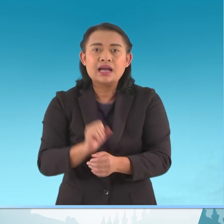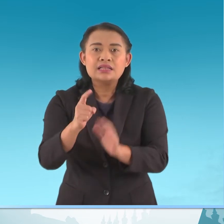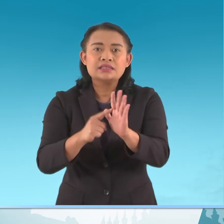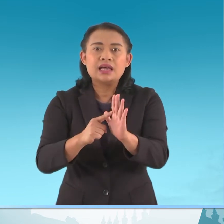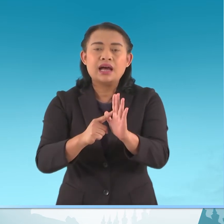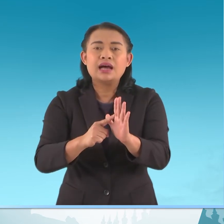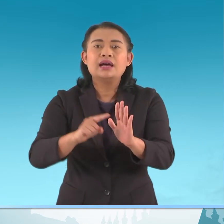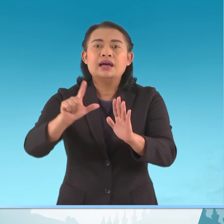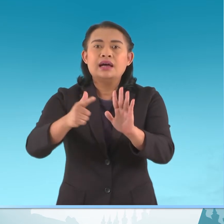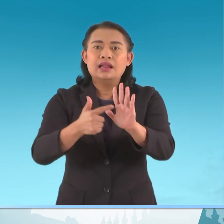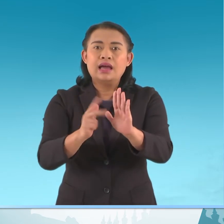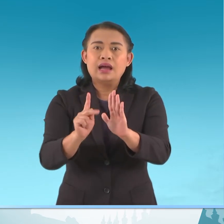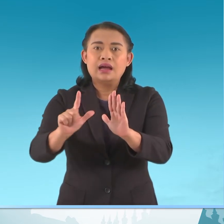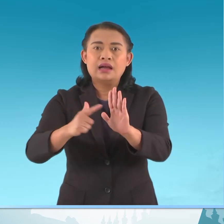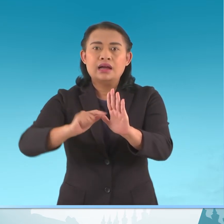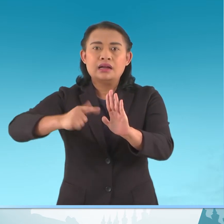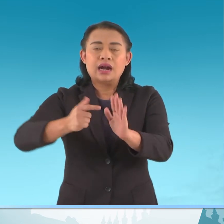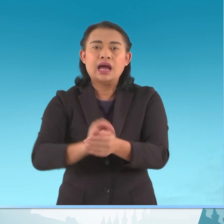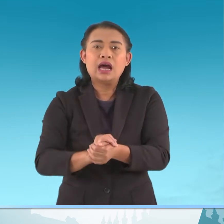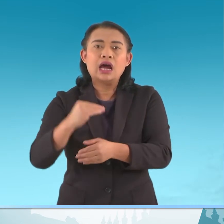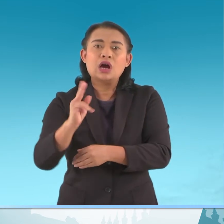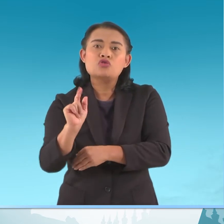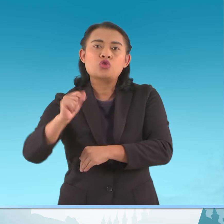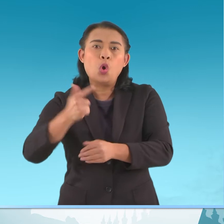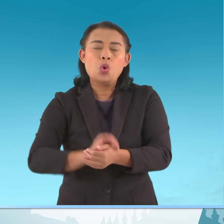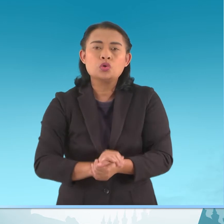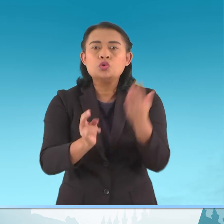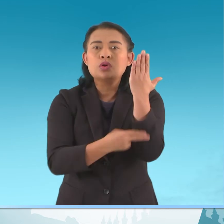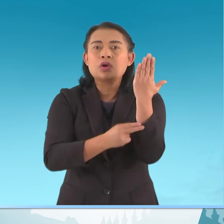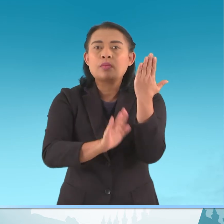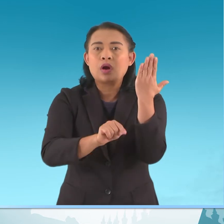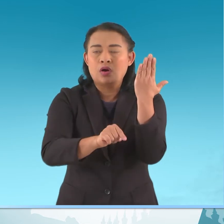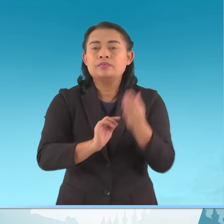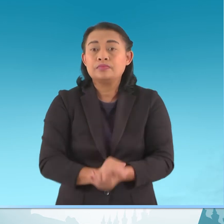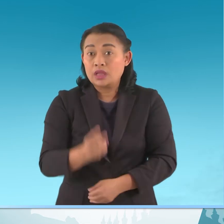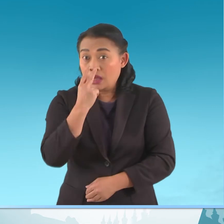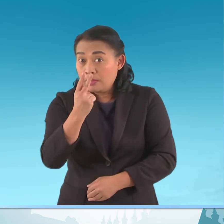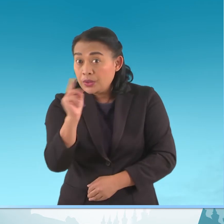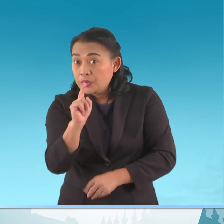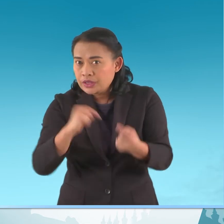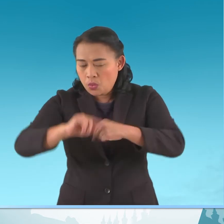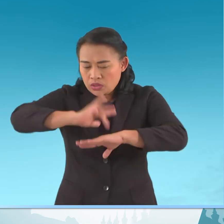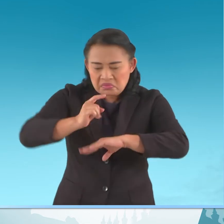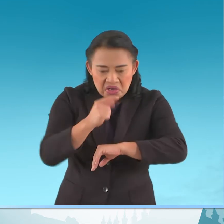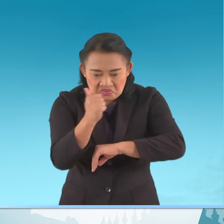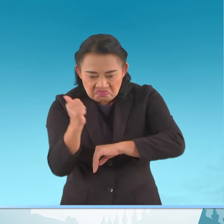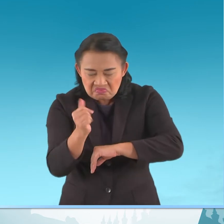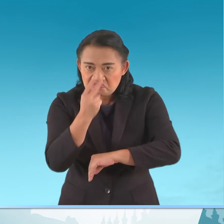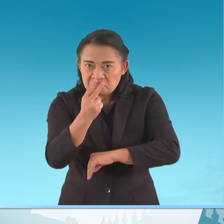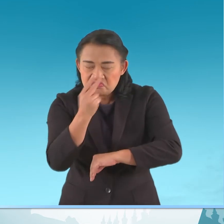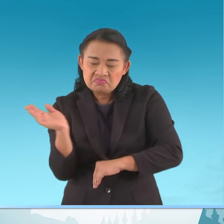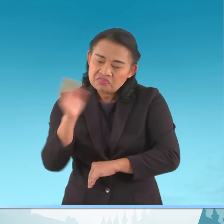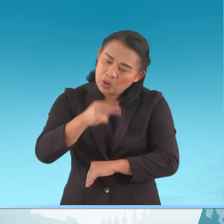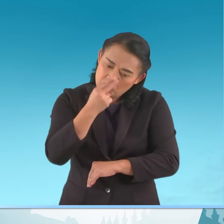ว่าศาลากลางโขงอยู่ในโรงแรมจำปาสัก Grandนะฮะจะอร่อยขนาดไหนบรรยากาศดีแค่ไหนเดี๋ยวตามผมมาดูเลยครับ